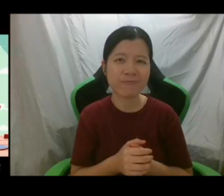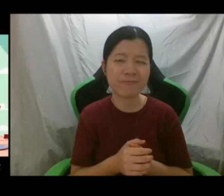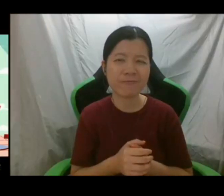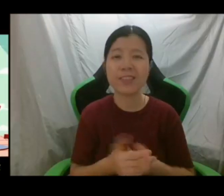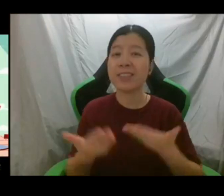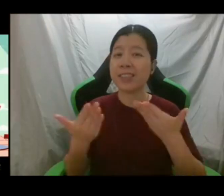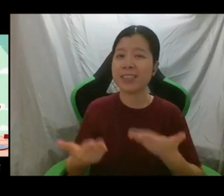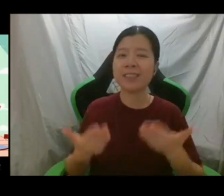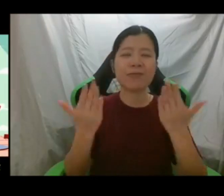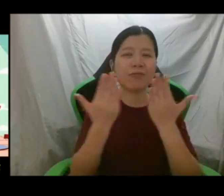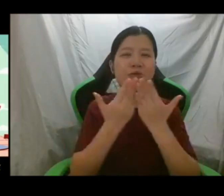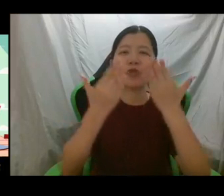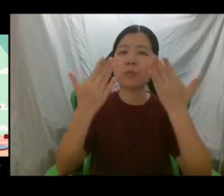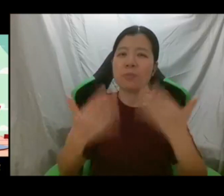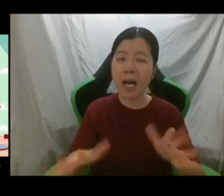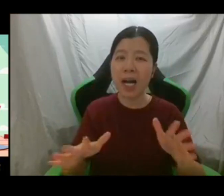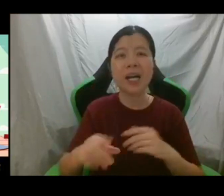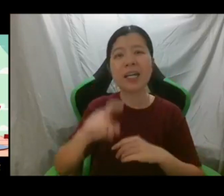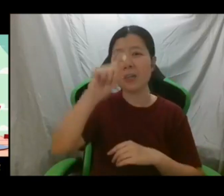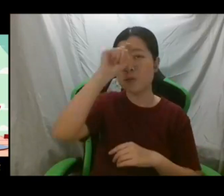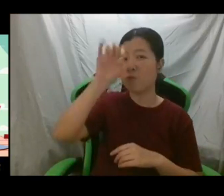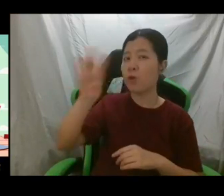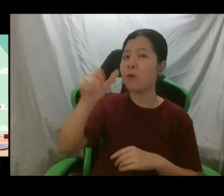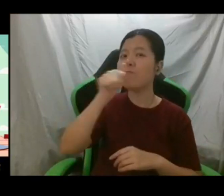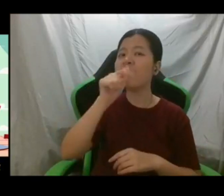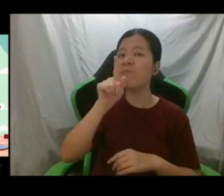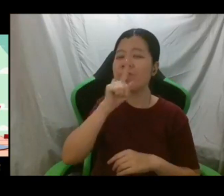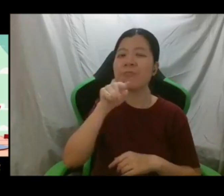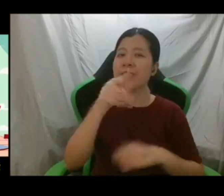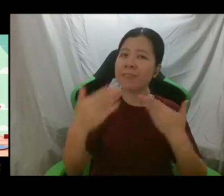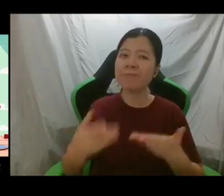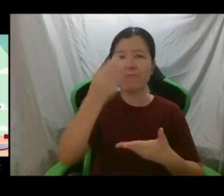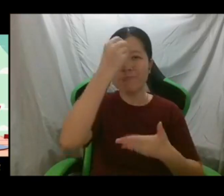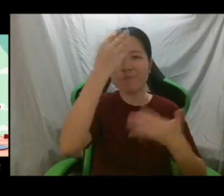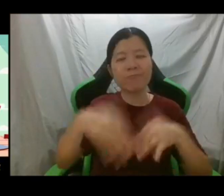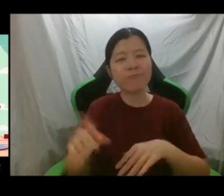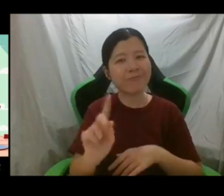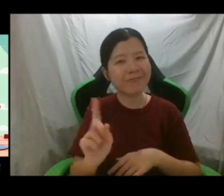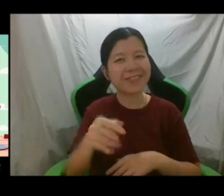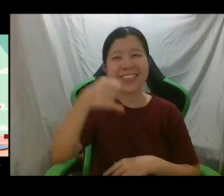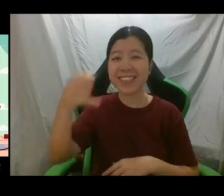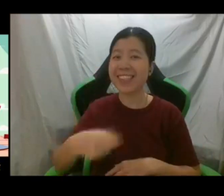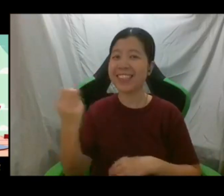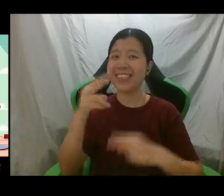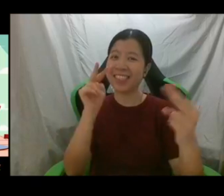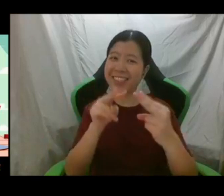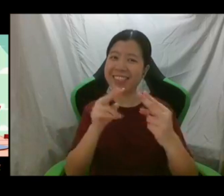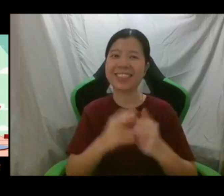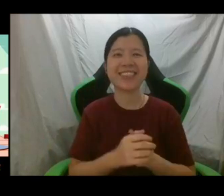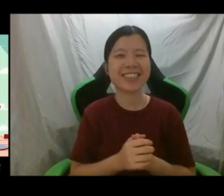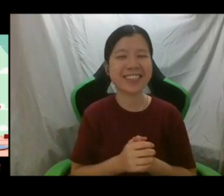今日嘅課堂就嚟到呢度，記得同爸爸媽媽分享下你今日學咗啲咩喎。我哋下次再見啦。